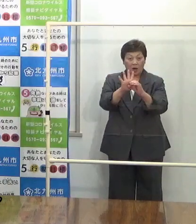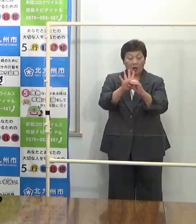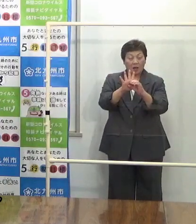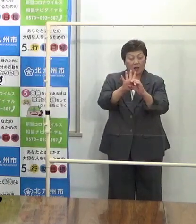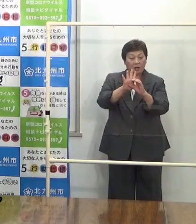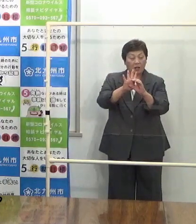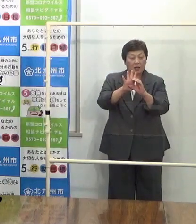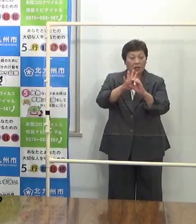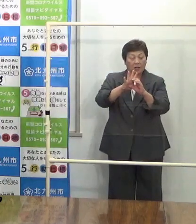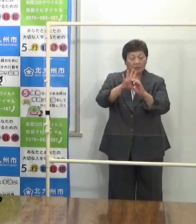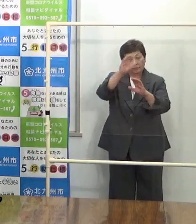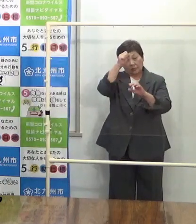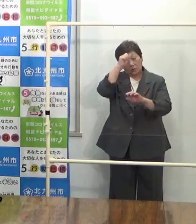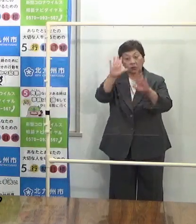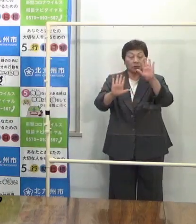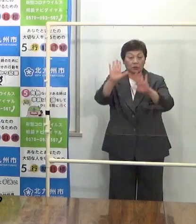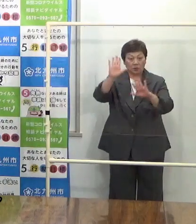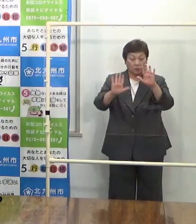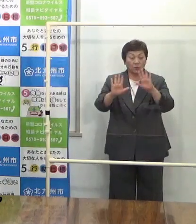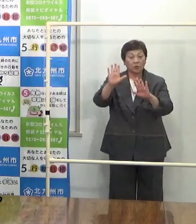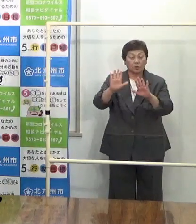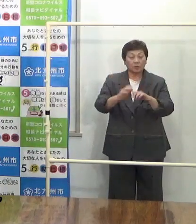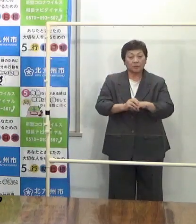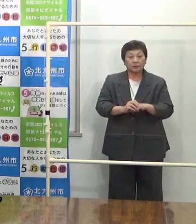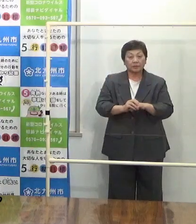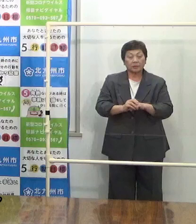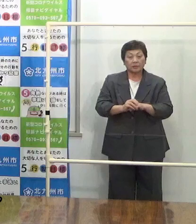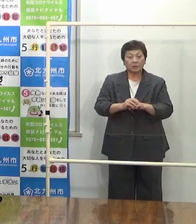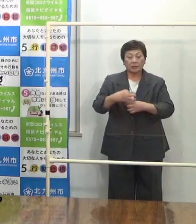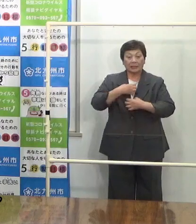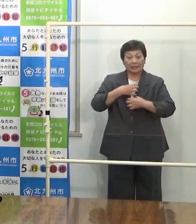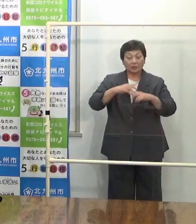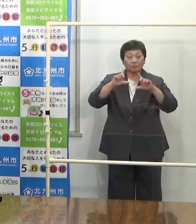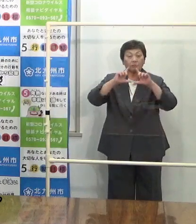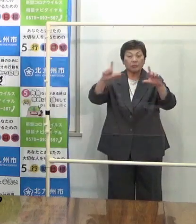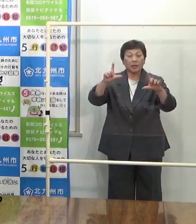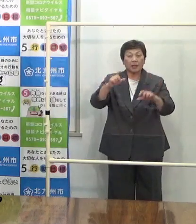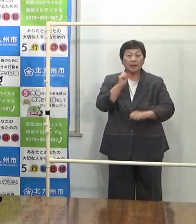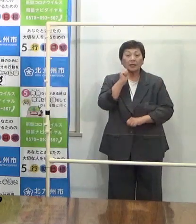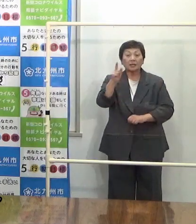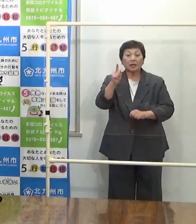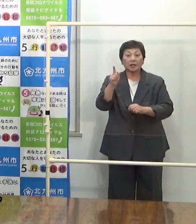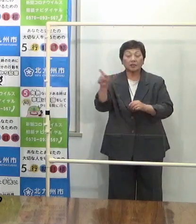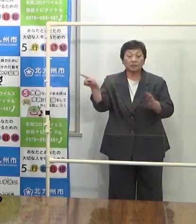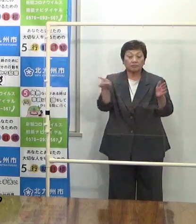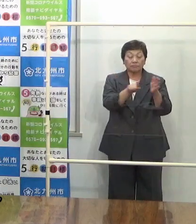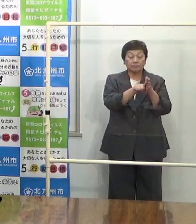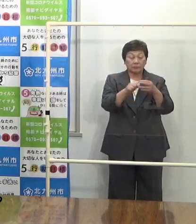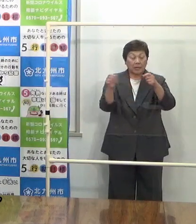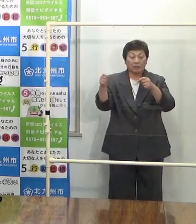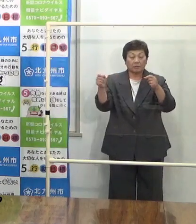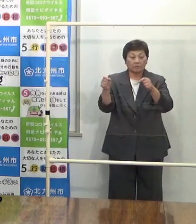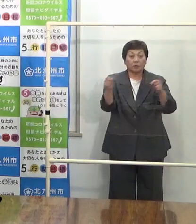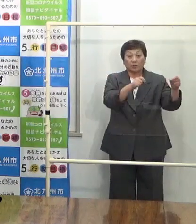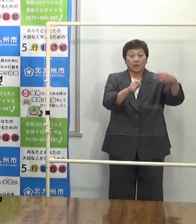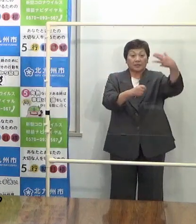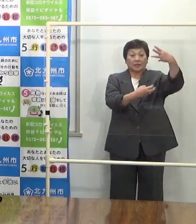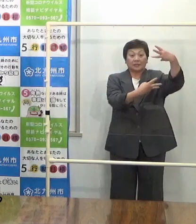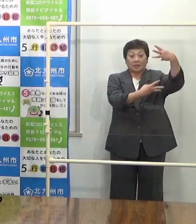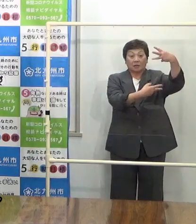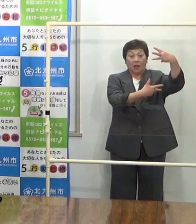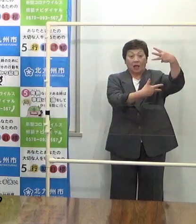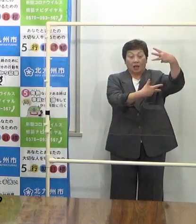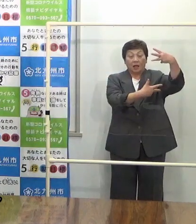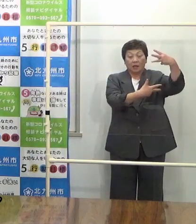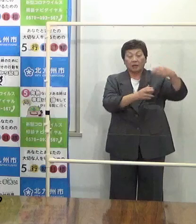して、緊急事態宣言が1ヶ月延長されたわけでありますが、引き続き市民の皆様